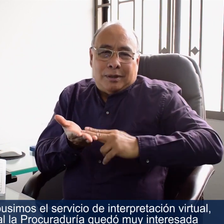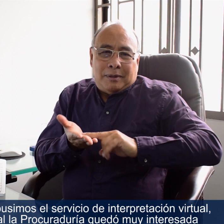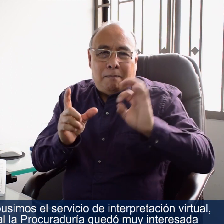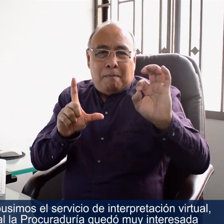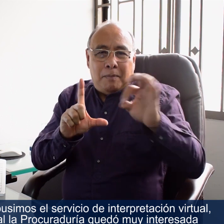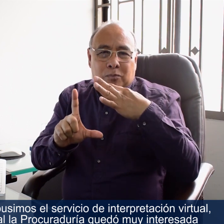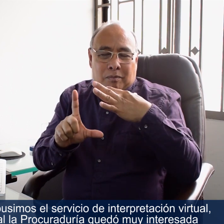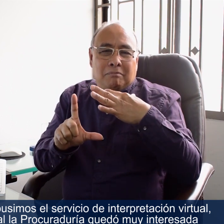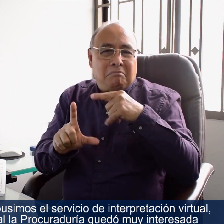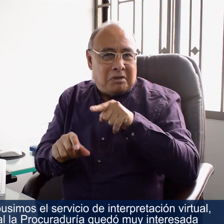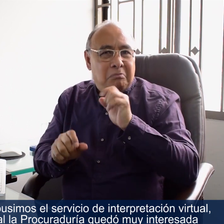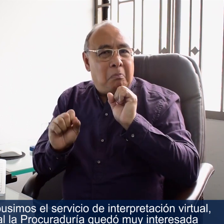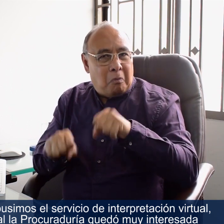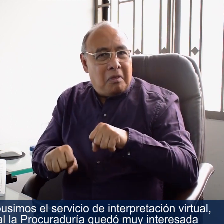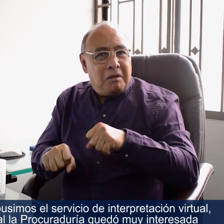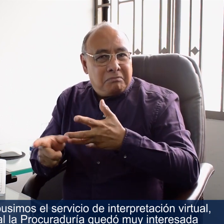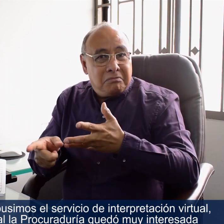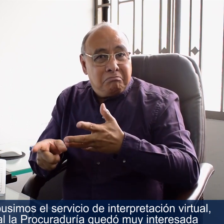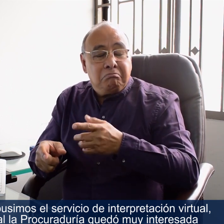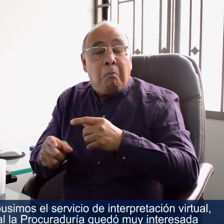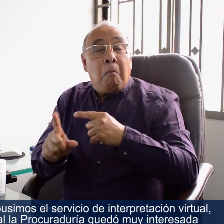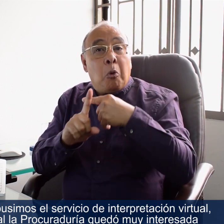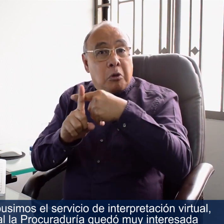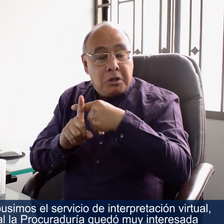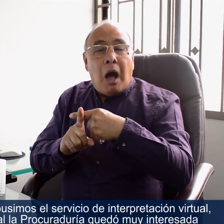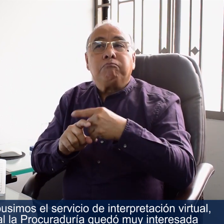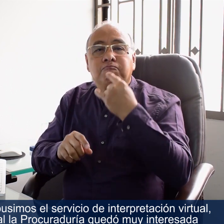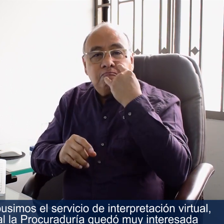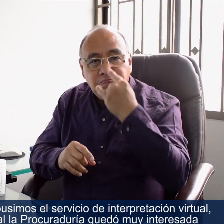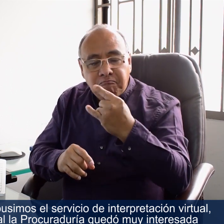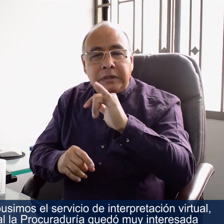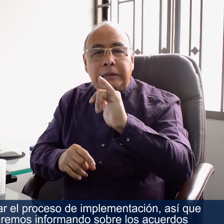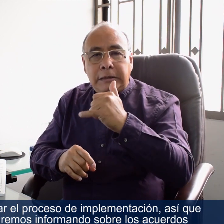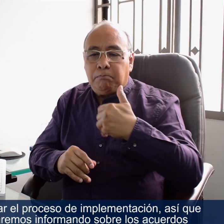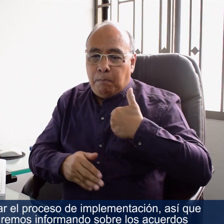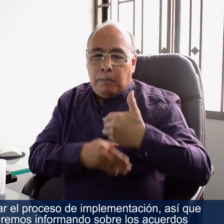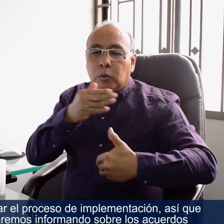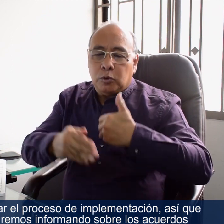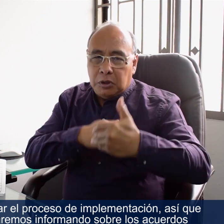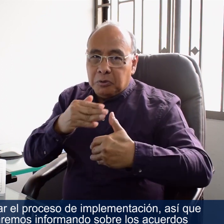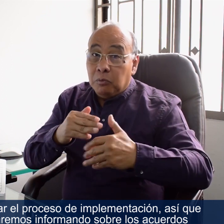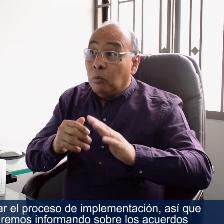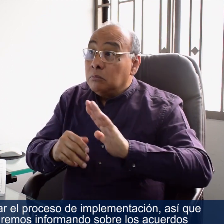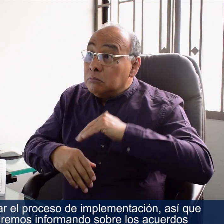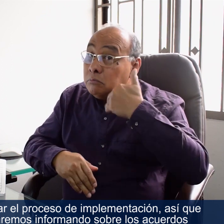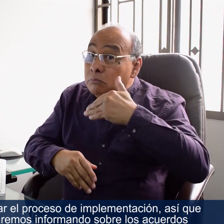servicio de interpretación virtual, con lo cual la Procuraduría quedó muy interesada para iniciar ese proceso de implementación.